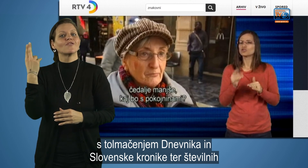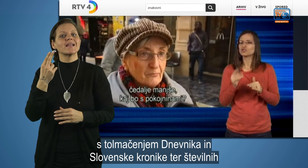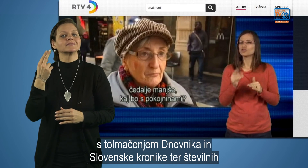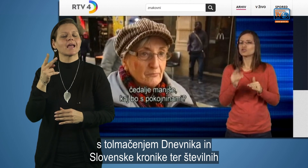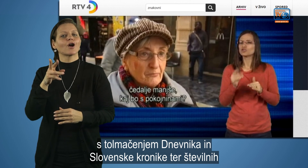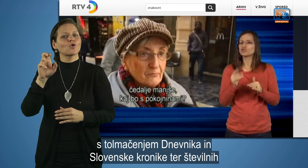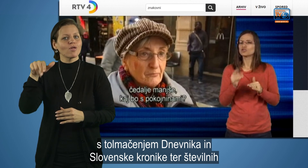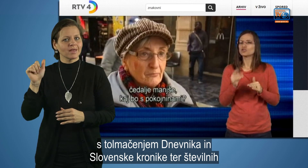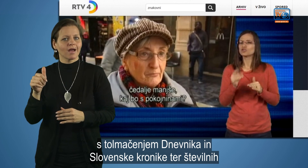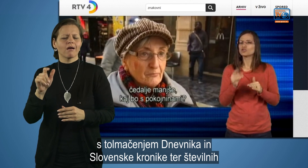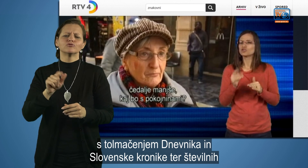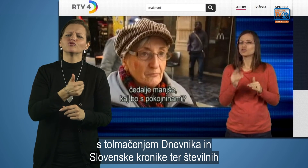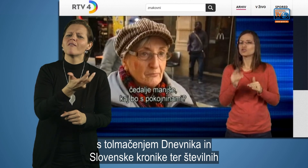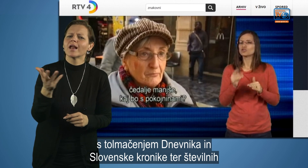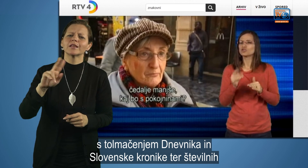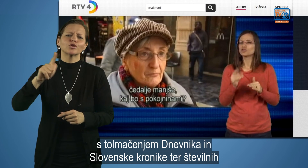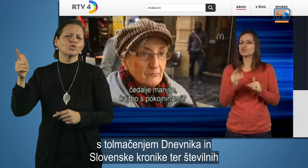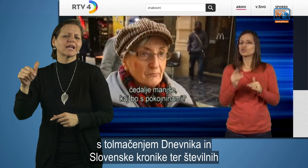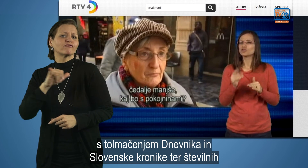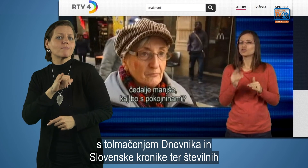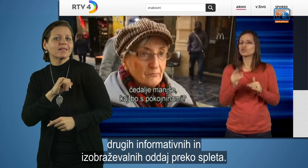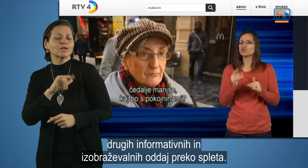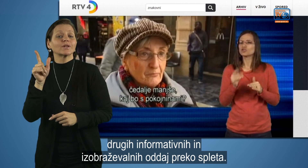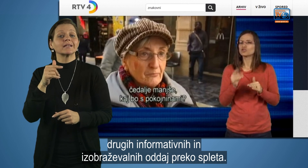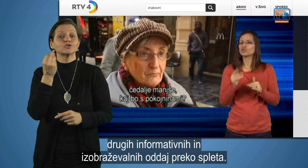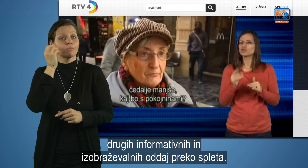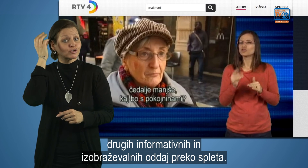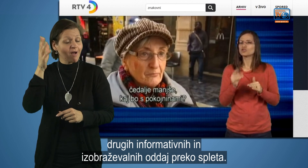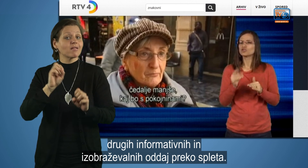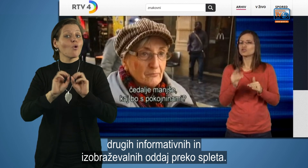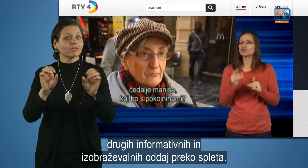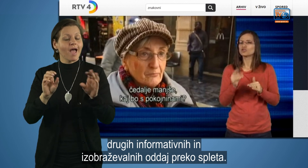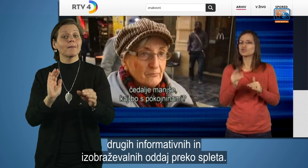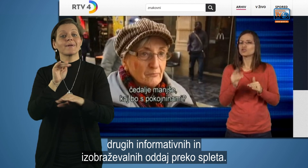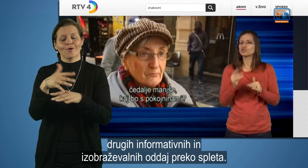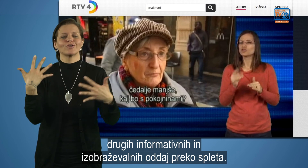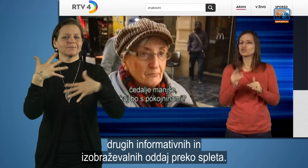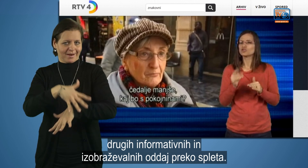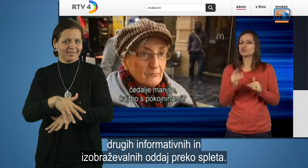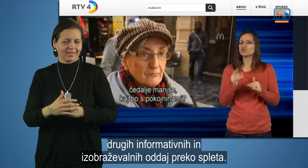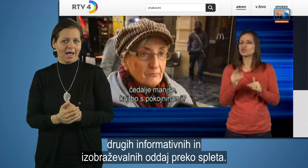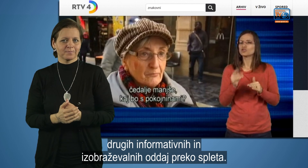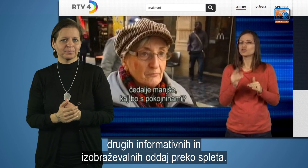kronike ter številnih drugih informativnih in izobraževalnih oddaj preko spleta.